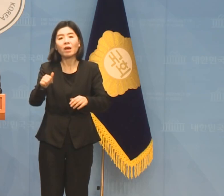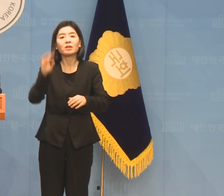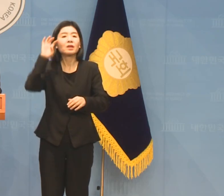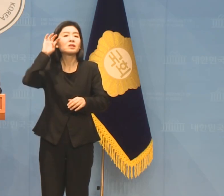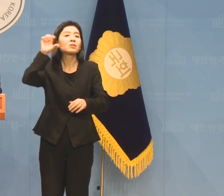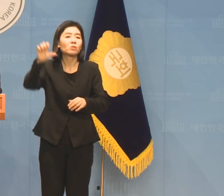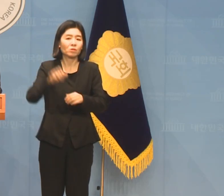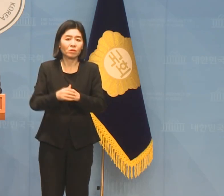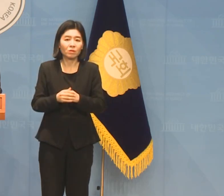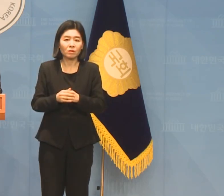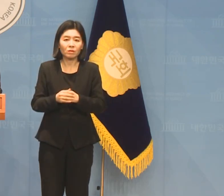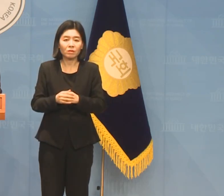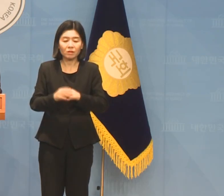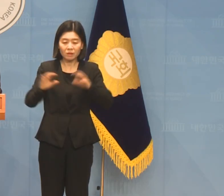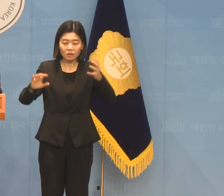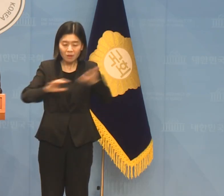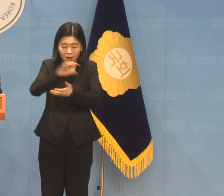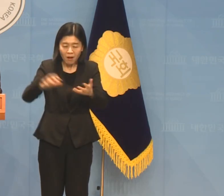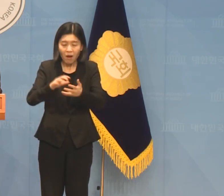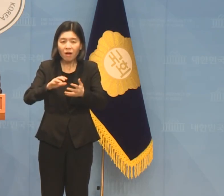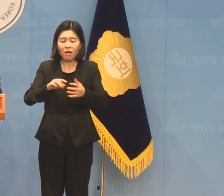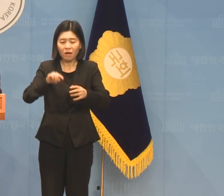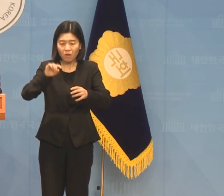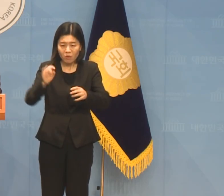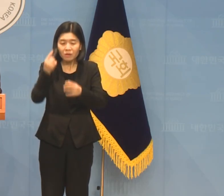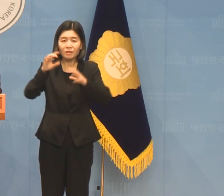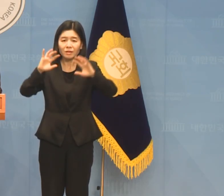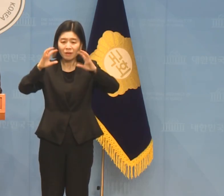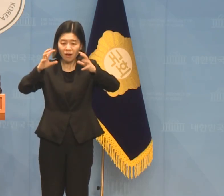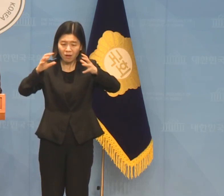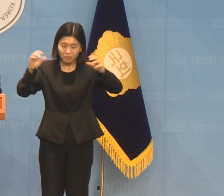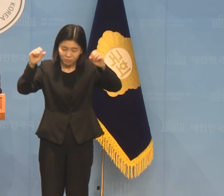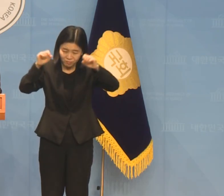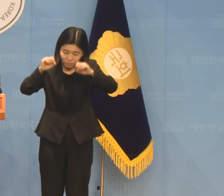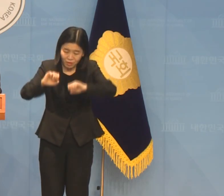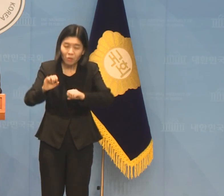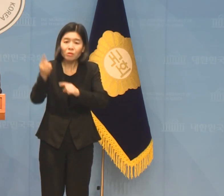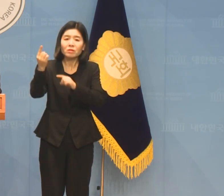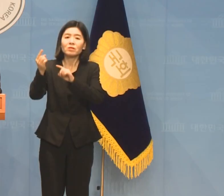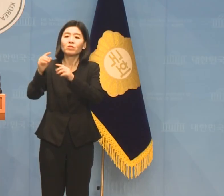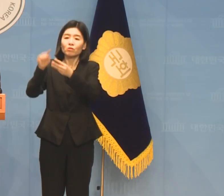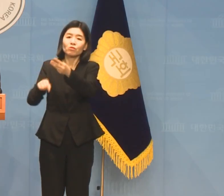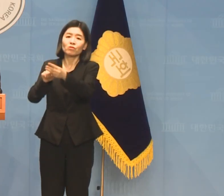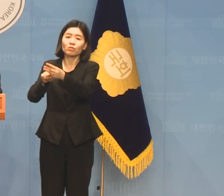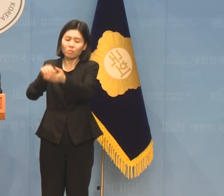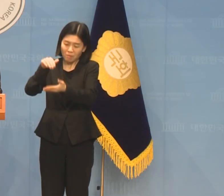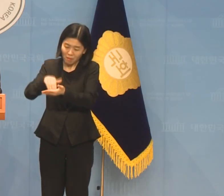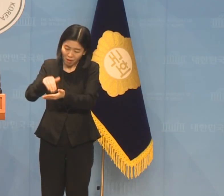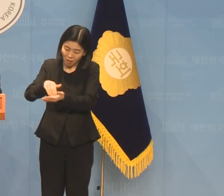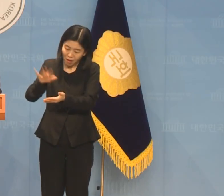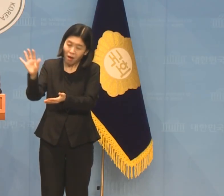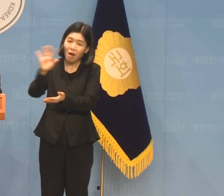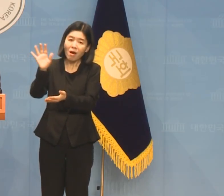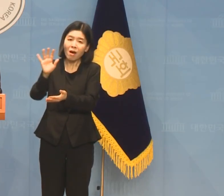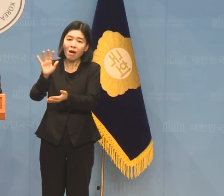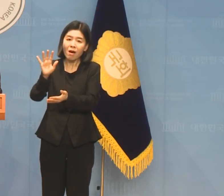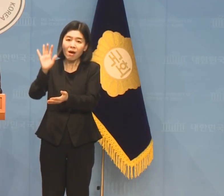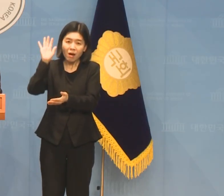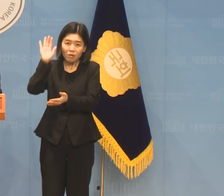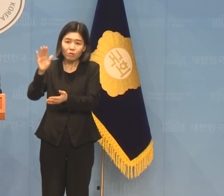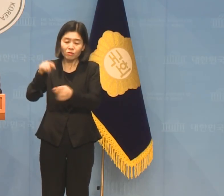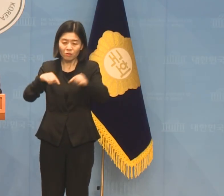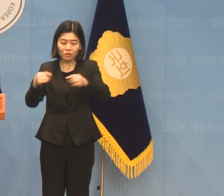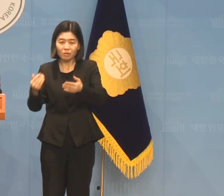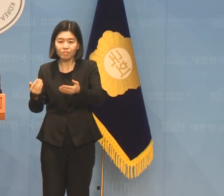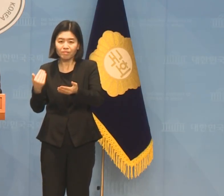내란으로 나라를 망가뜨려 놓고도 반성은커녕 정치 복귀를 꿈꾸는 뻔뻔한